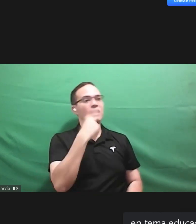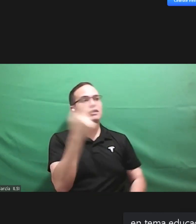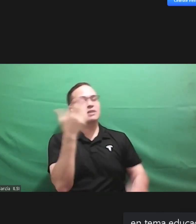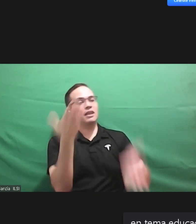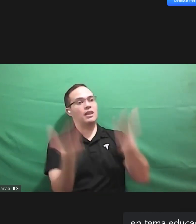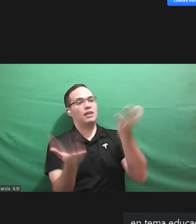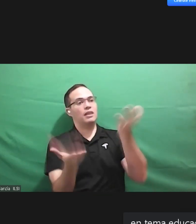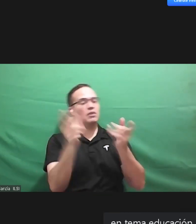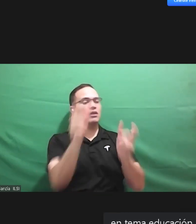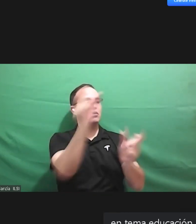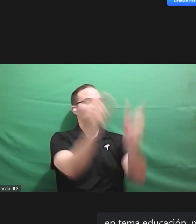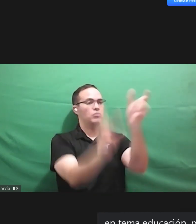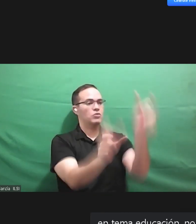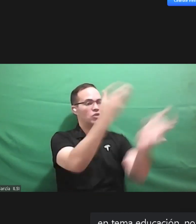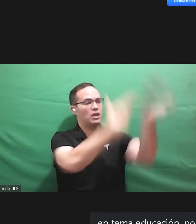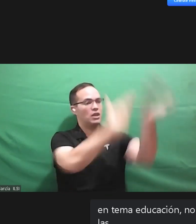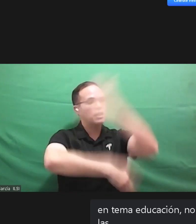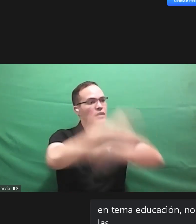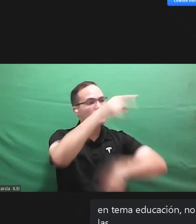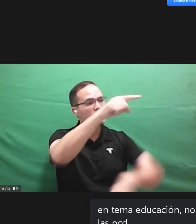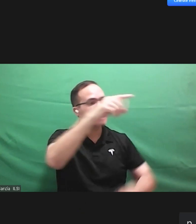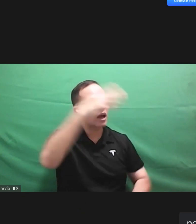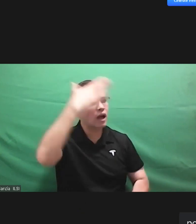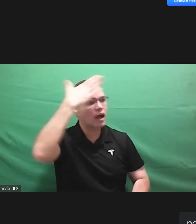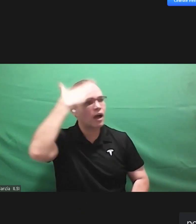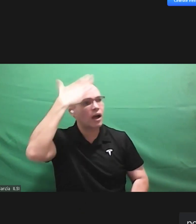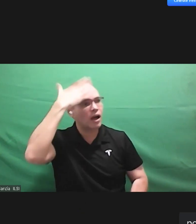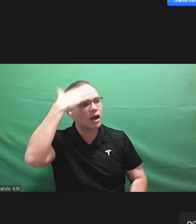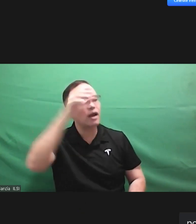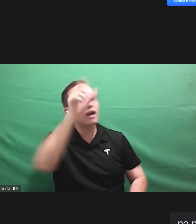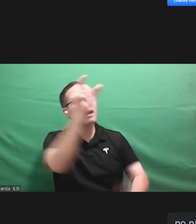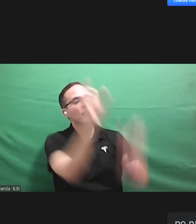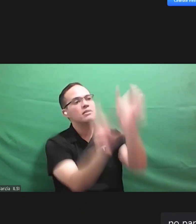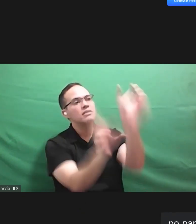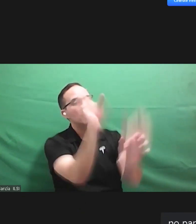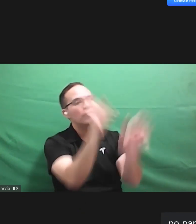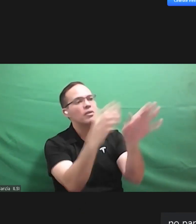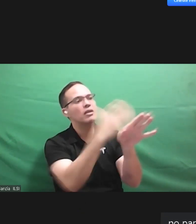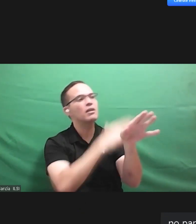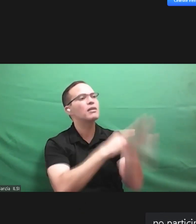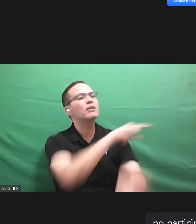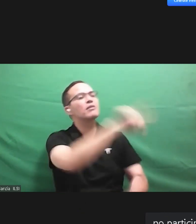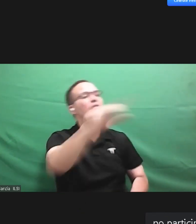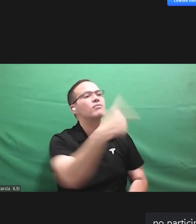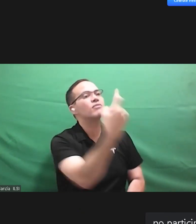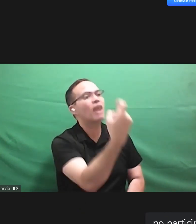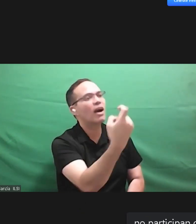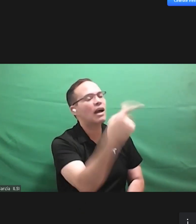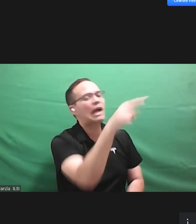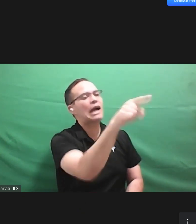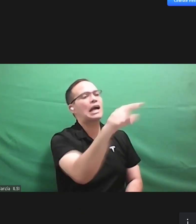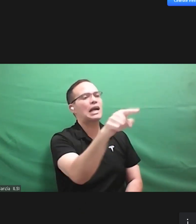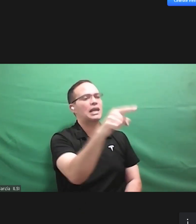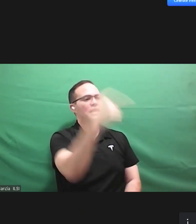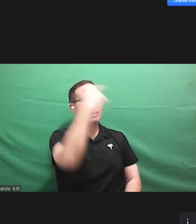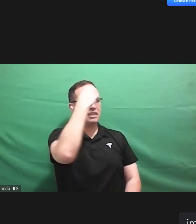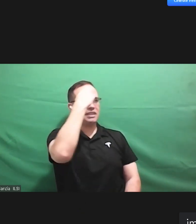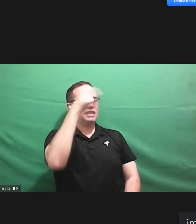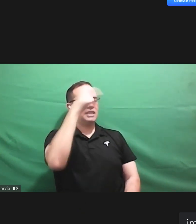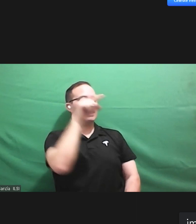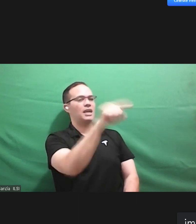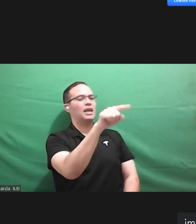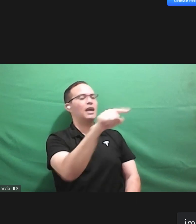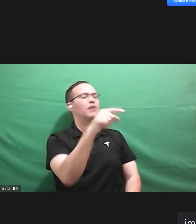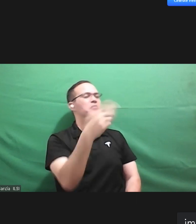digamos, que no participan de ciertas pruebas y demás, ahí nos damos cuenta que en realidad lo que está implícito es, bueno, no nos importa